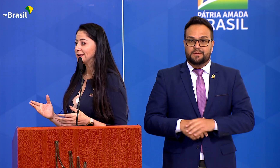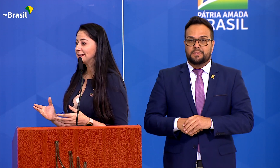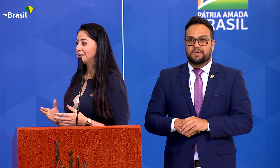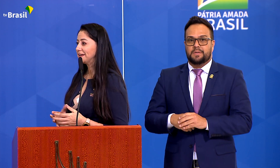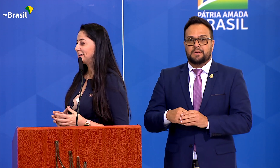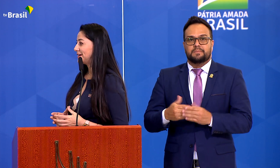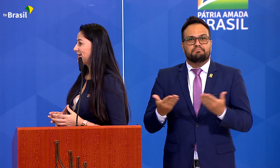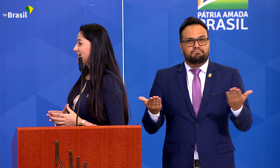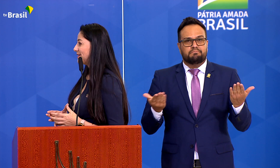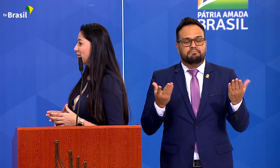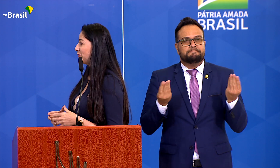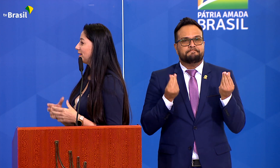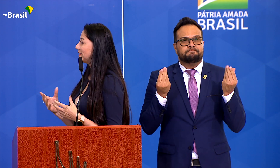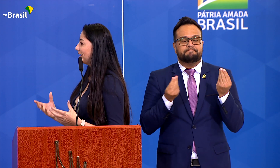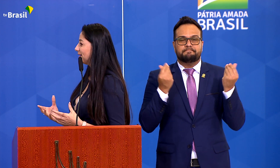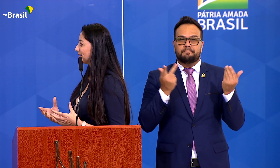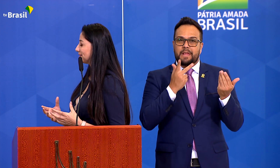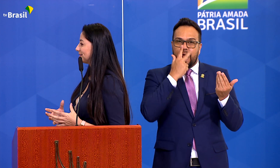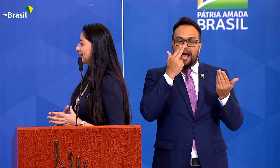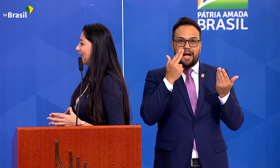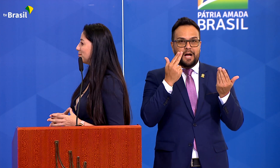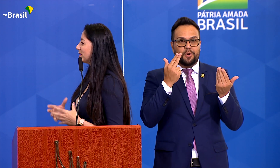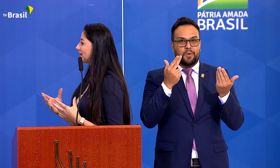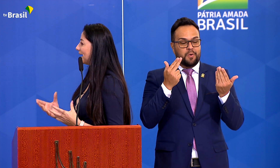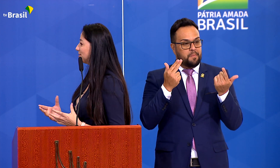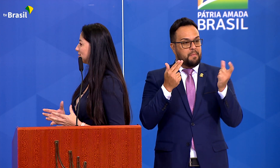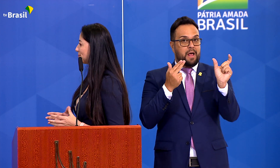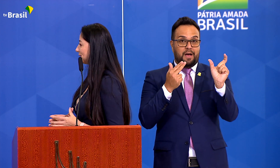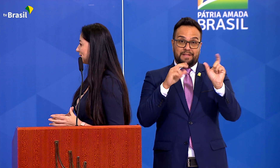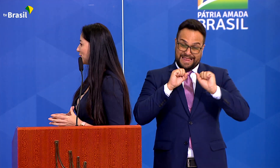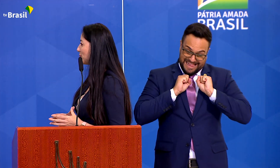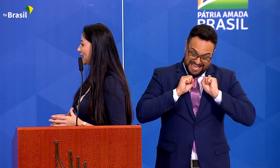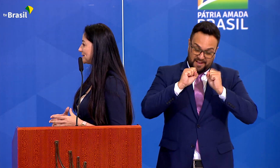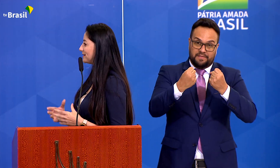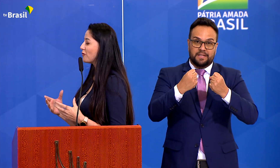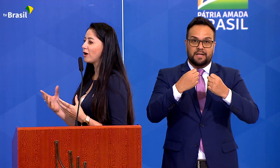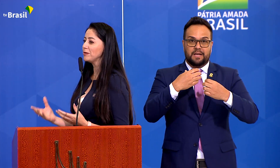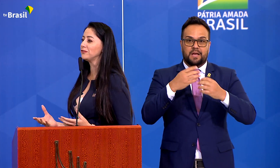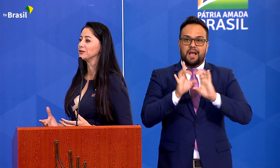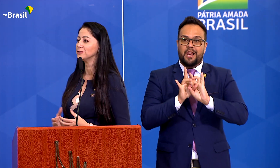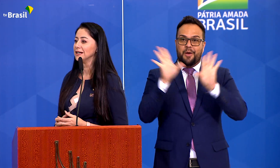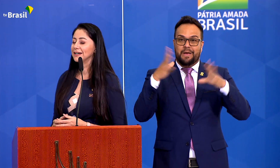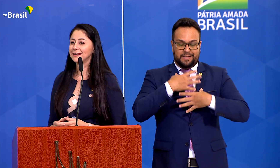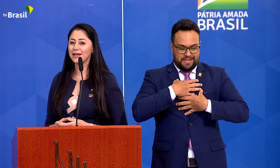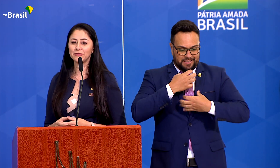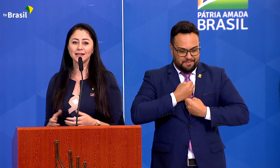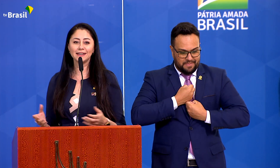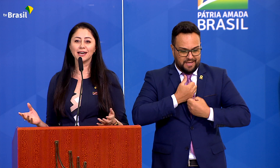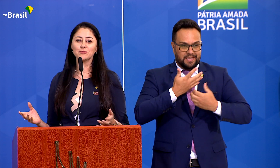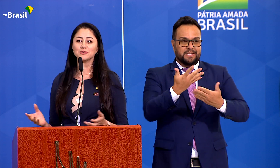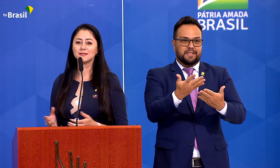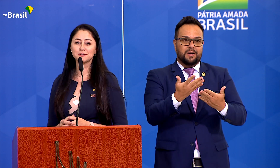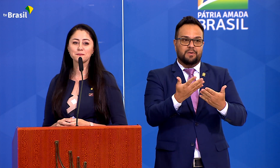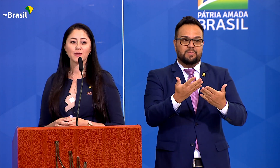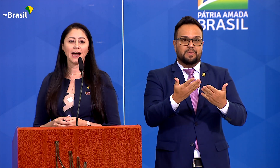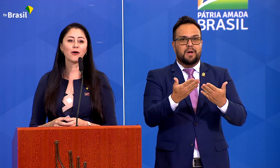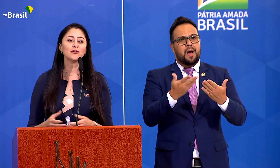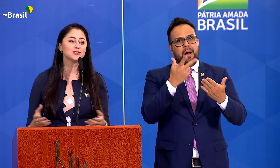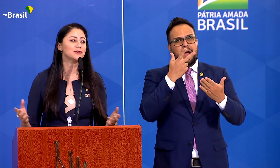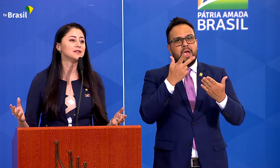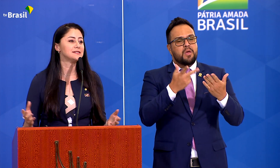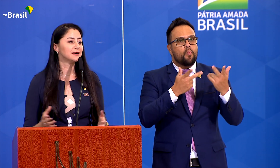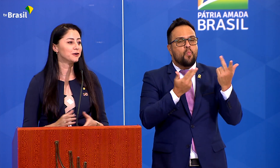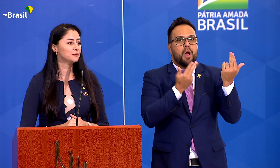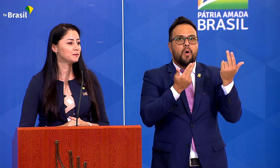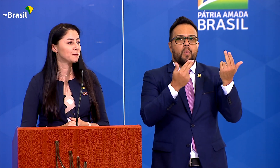Óbvio defender a liberdade de expressão parece tão Óbvio defendermos